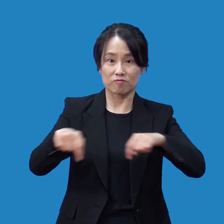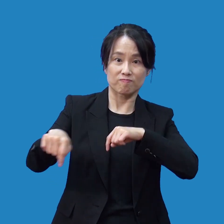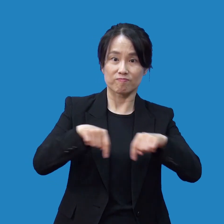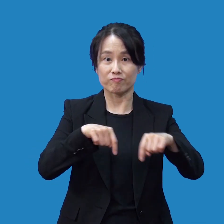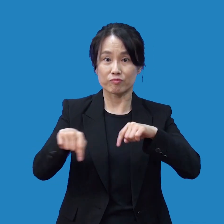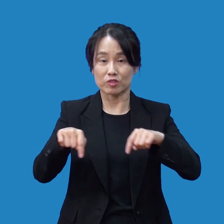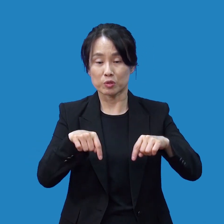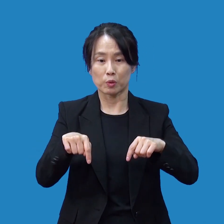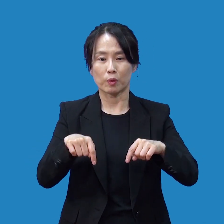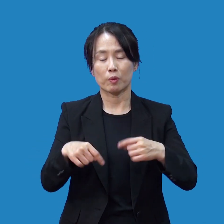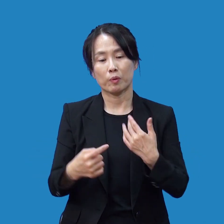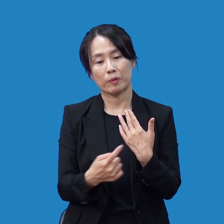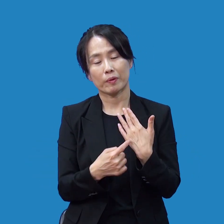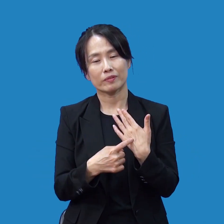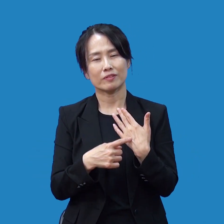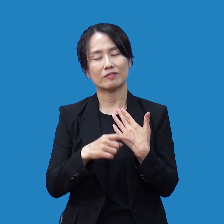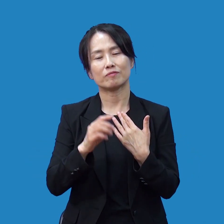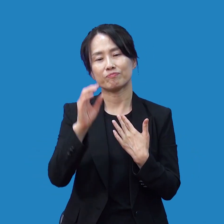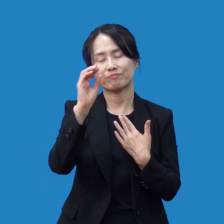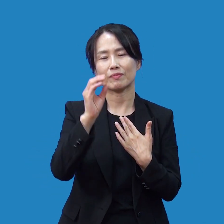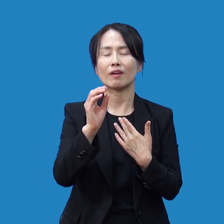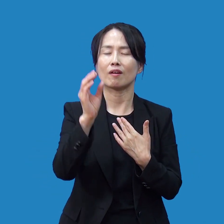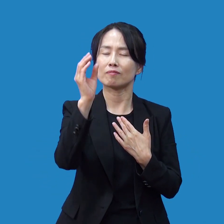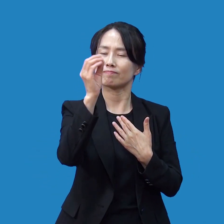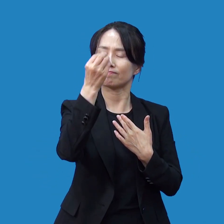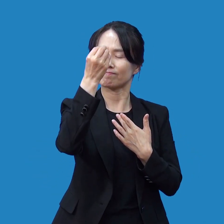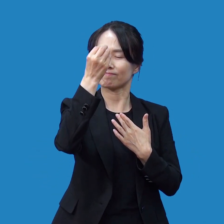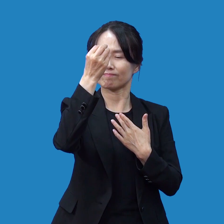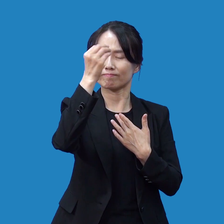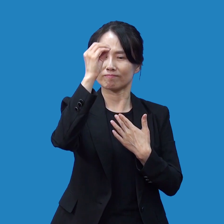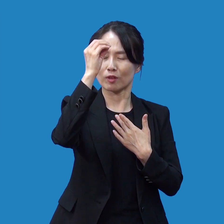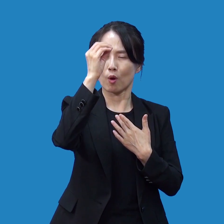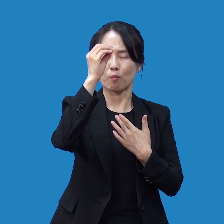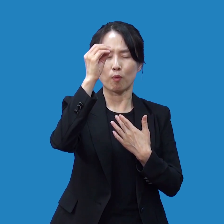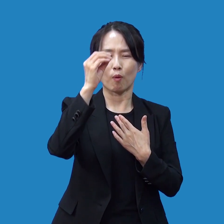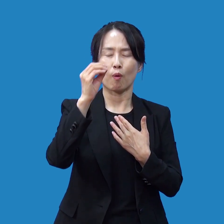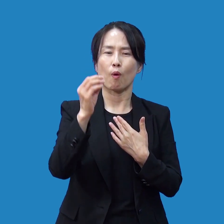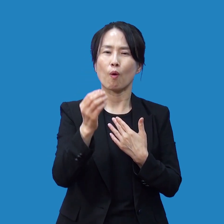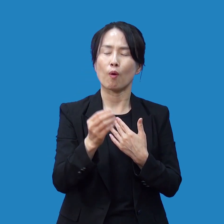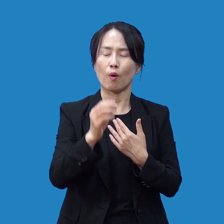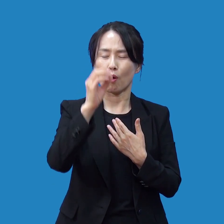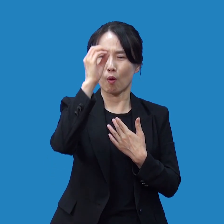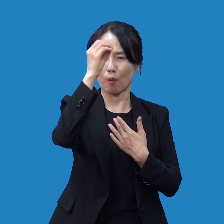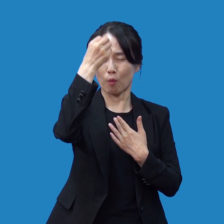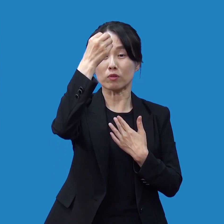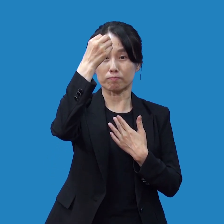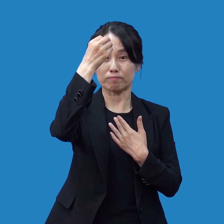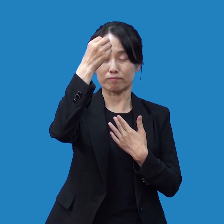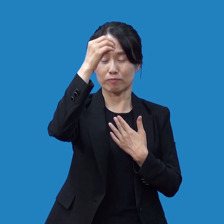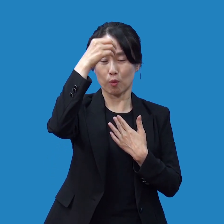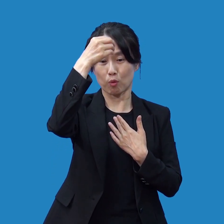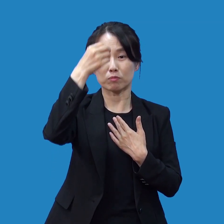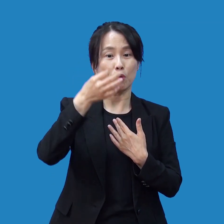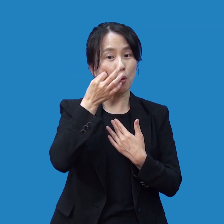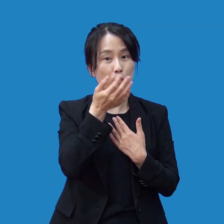그러면서 겉으로는 내가 좀 더 고상하고 멋있는 영적인 사람으로 보이고 싶은 것,